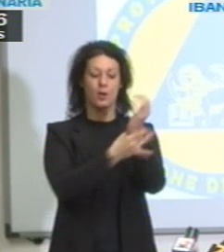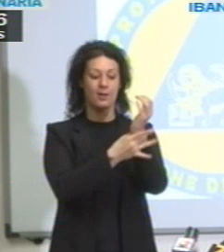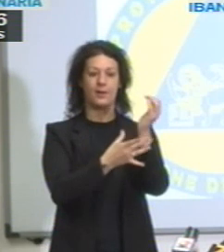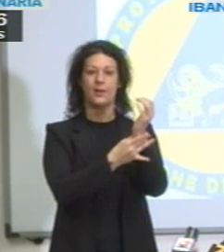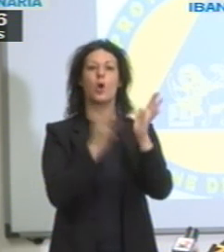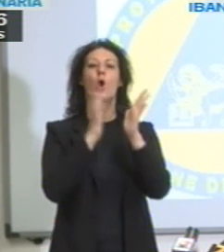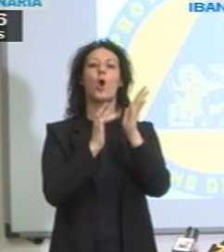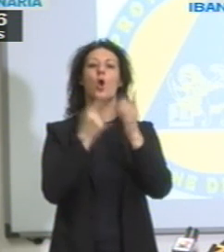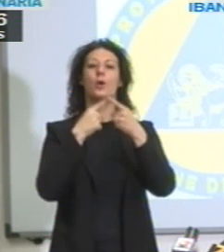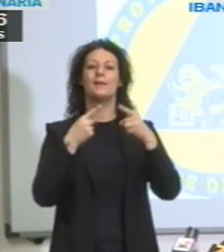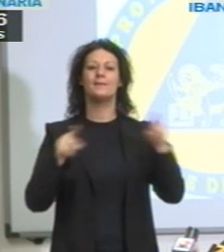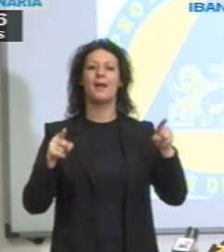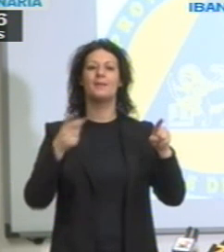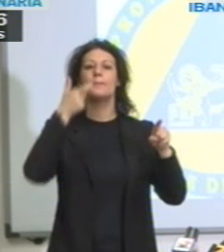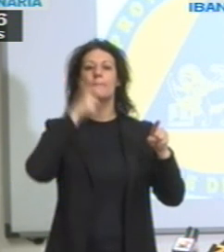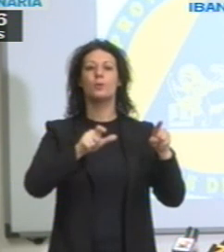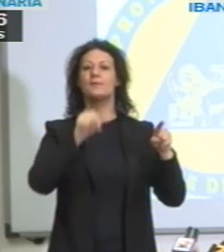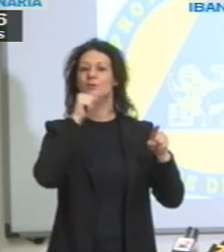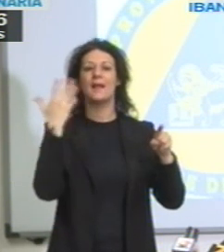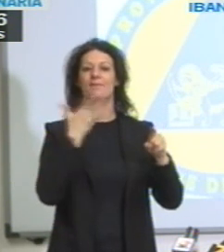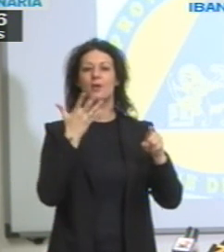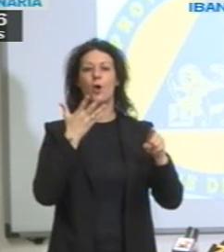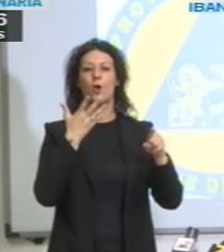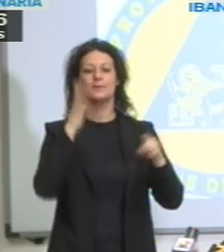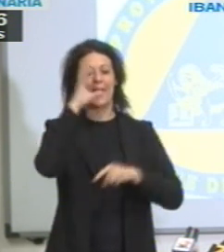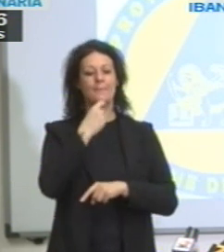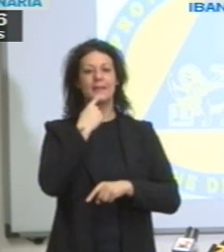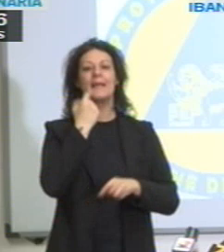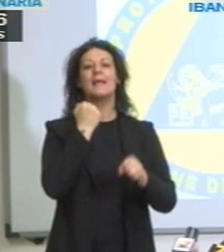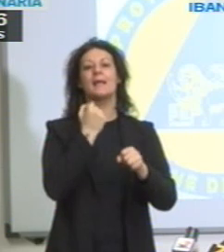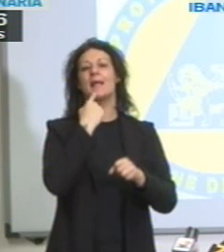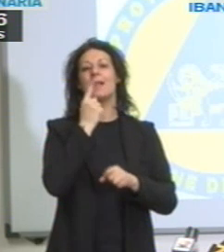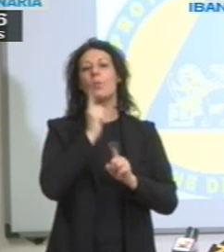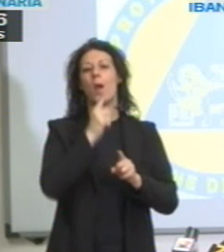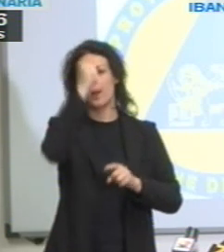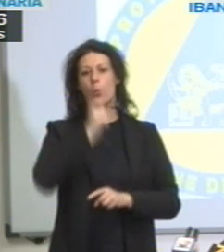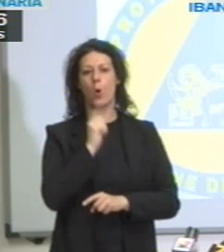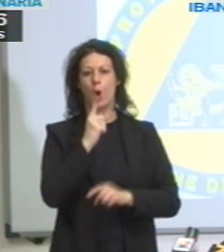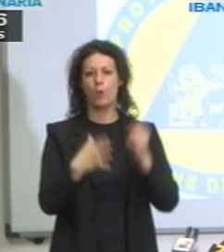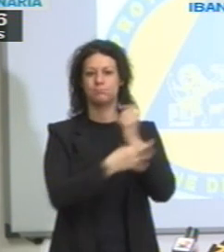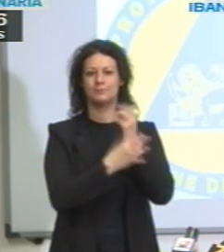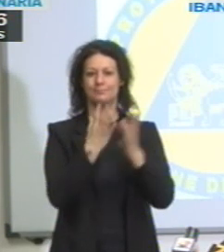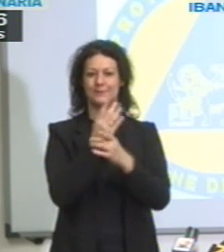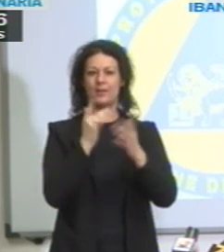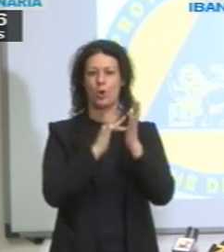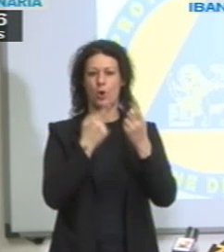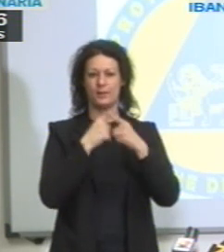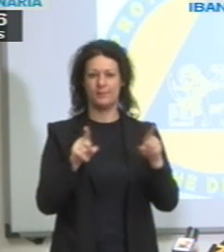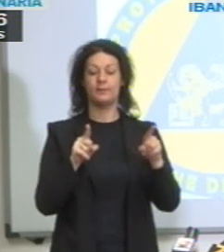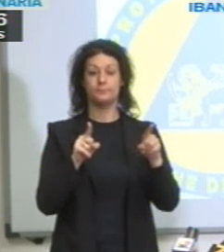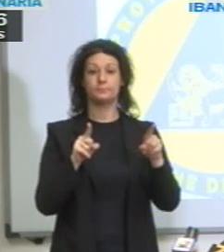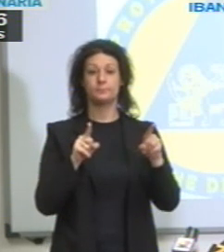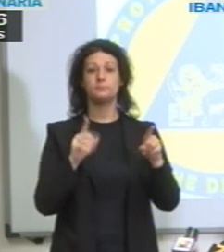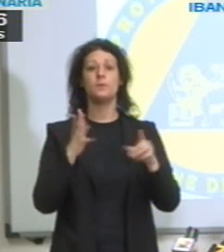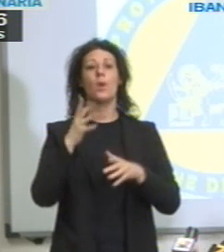anche per identificare i diversi staff e quant'altro. Se sono 100.000 la donazione sono 1 milione di euro, quindi grazie